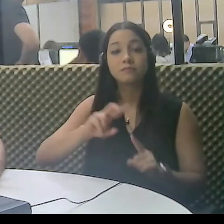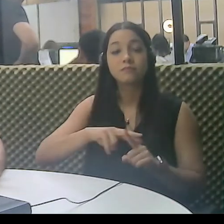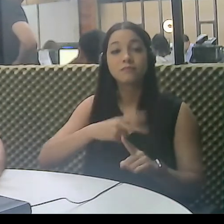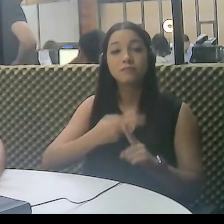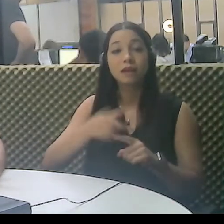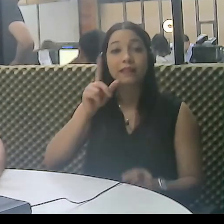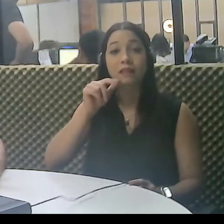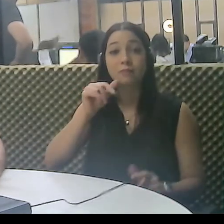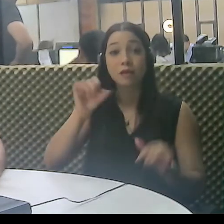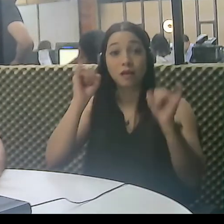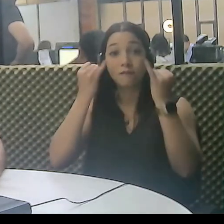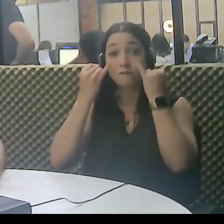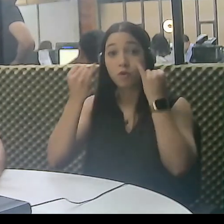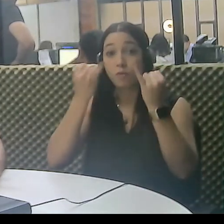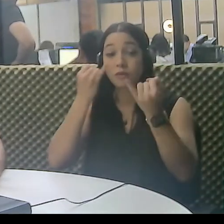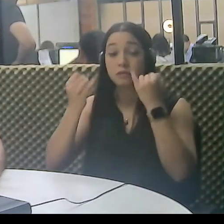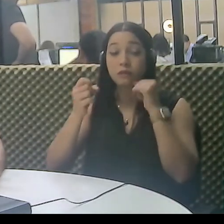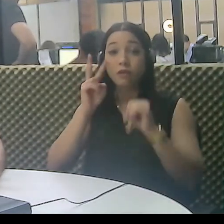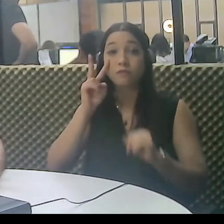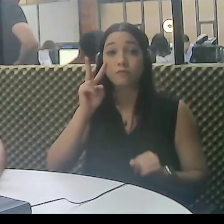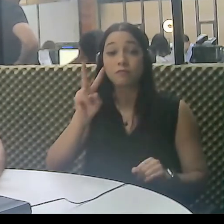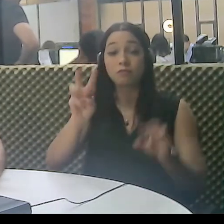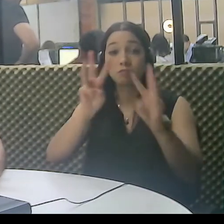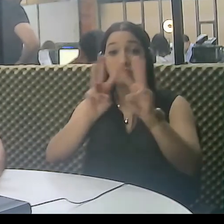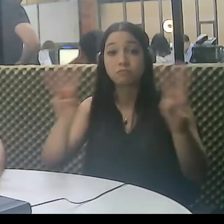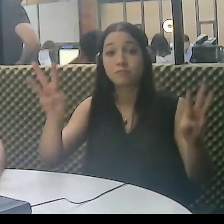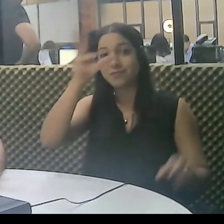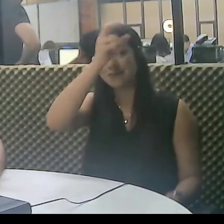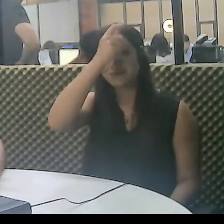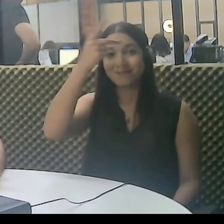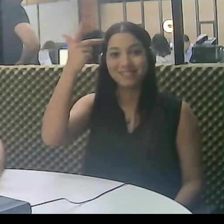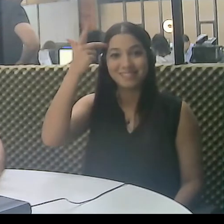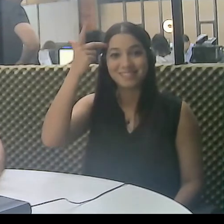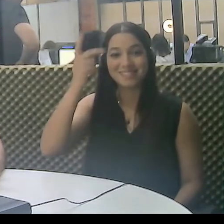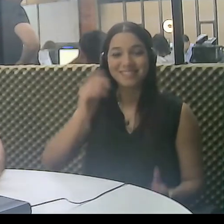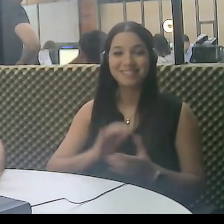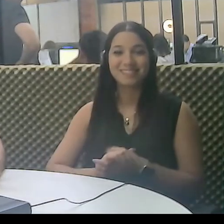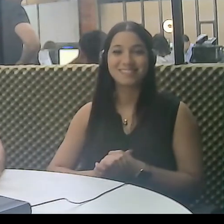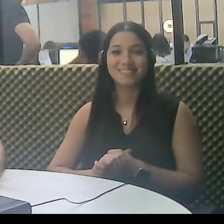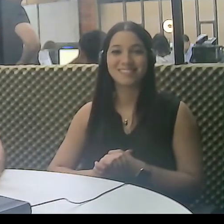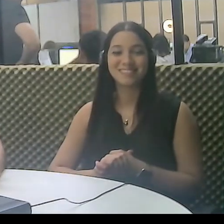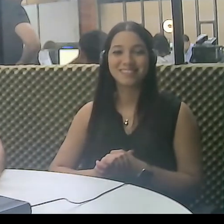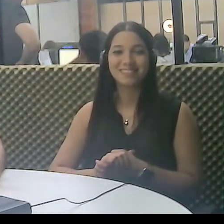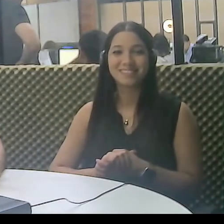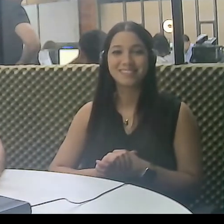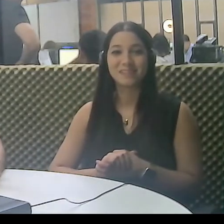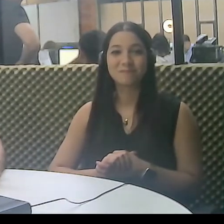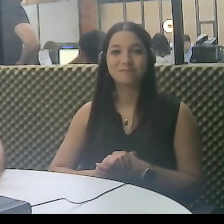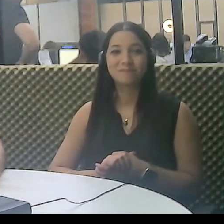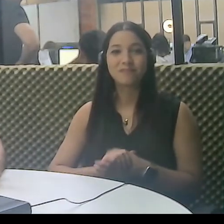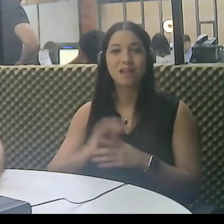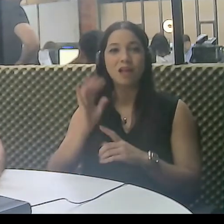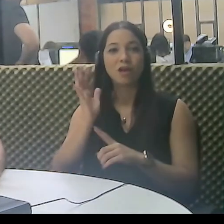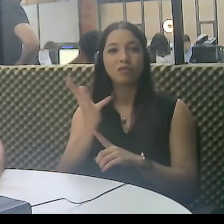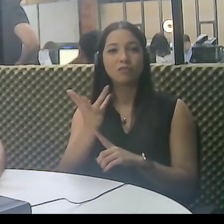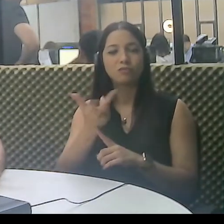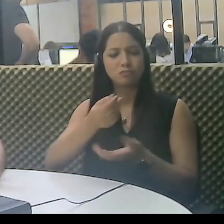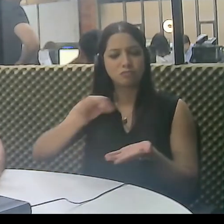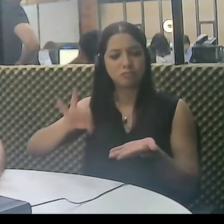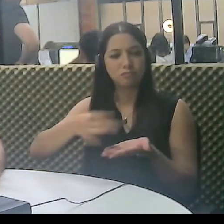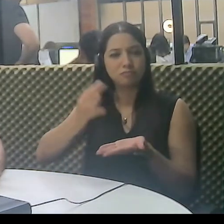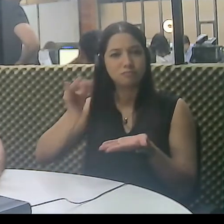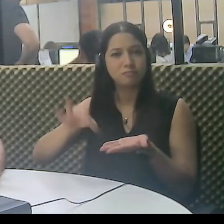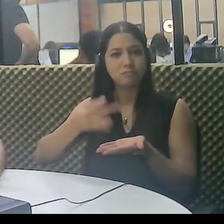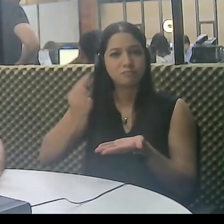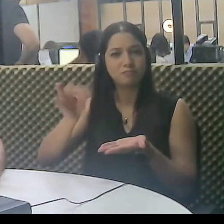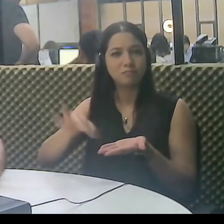Maiores informações podem ser conferidas no portal da Prefeitura. A arte do bordado tem espaço